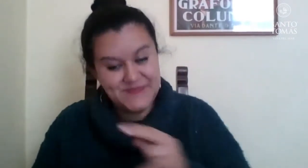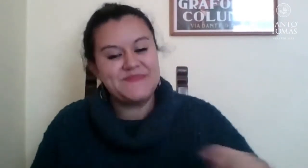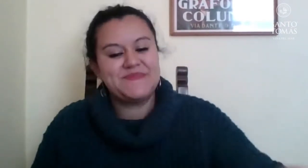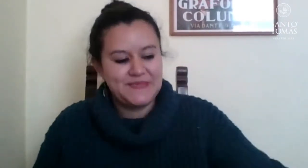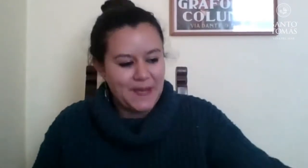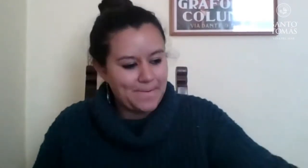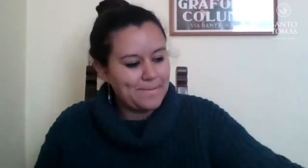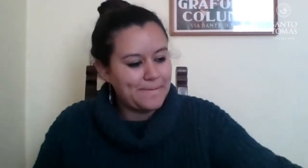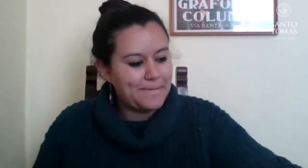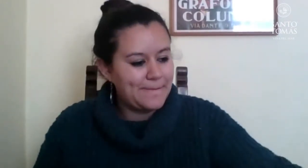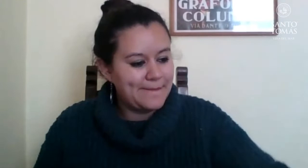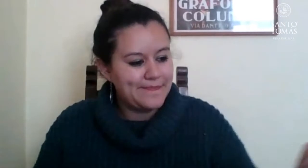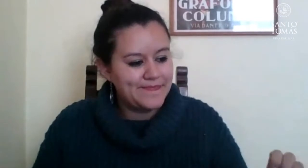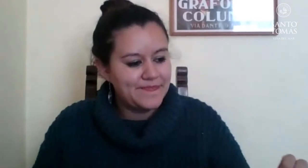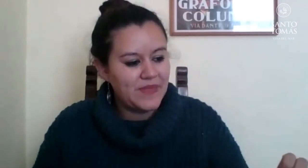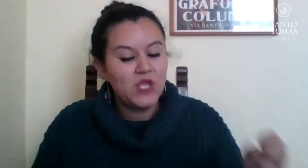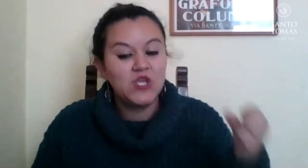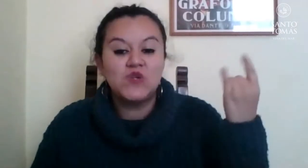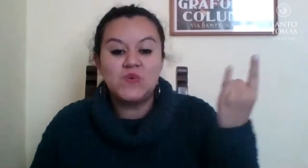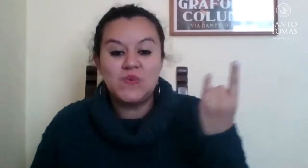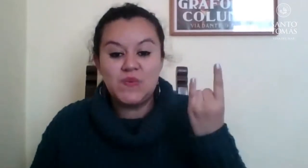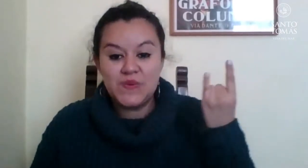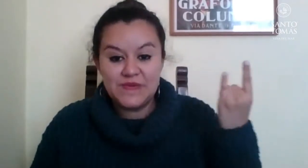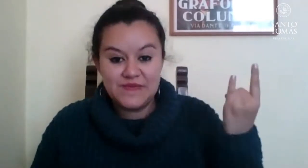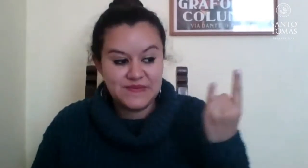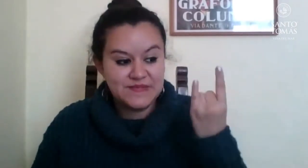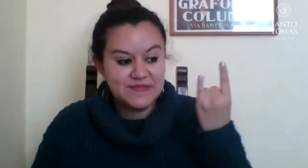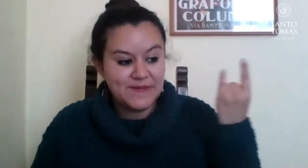Bien, hagamos un repaso entonces muy atentos.